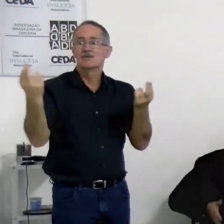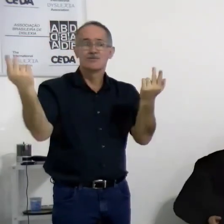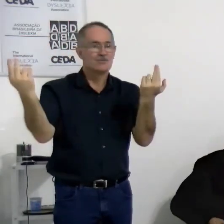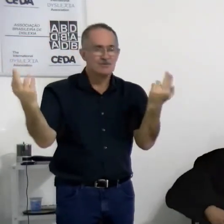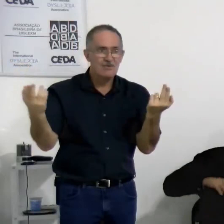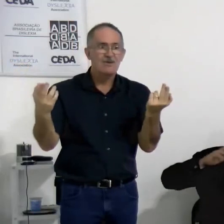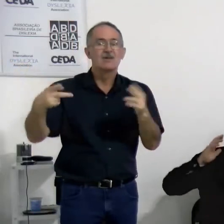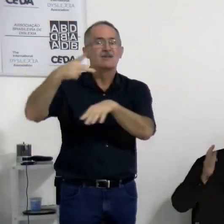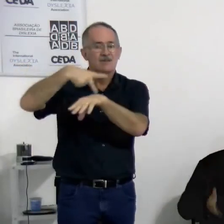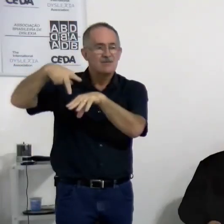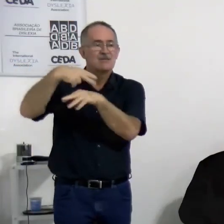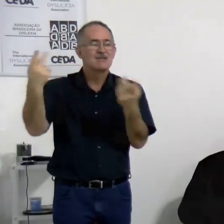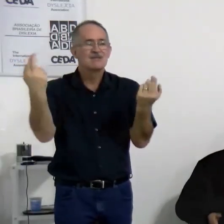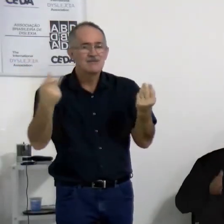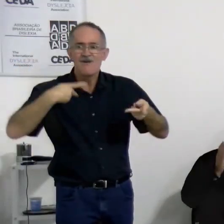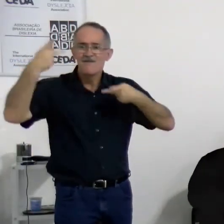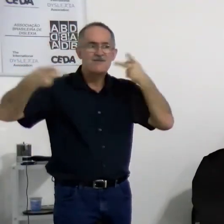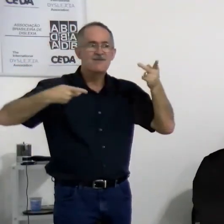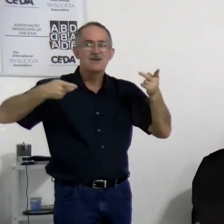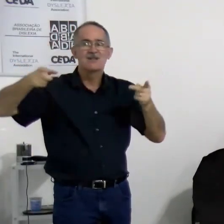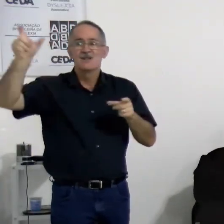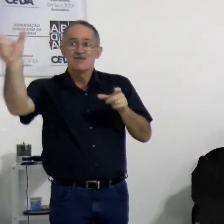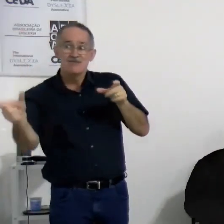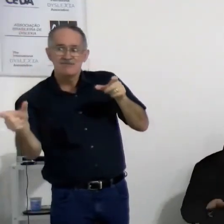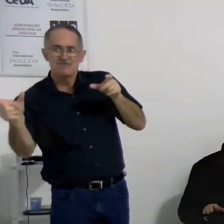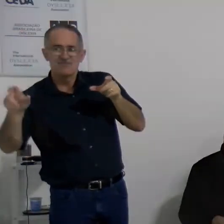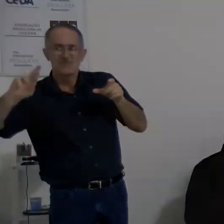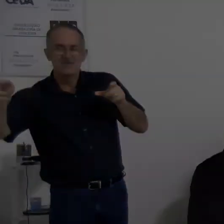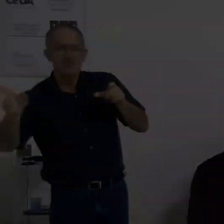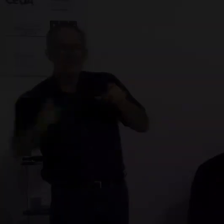com todas as características, falando as mesmas coisas, quando está no vídeo, não funciona.